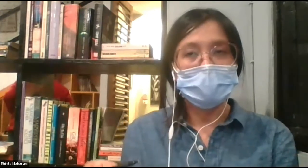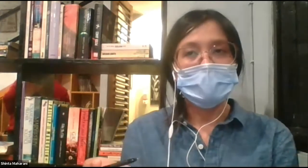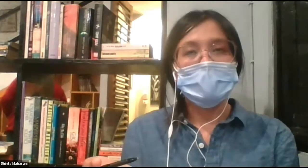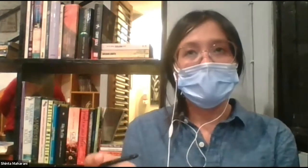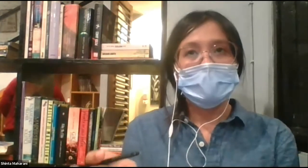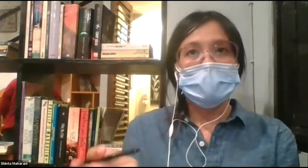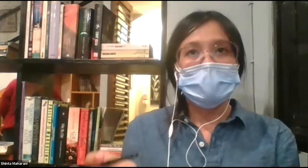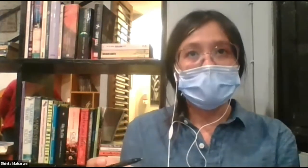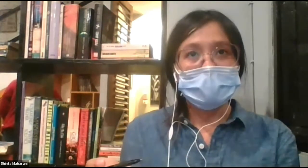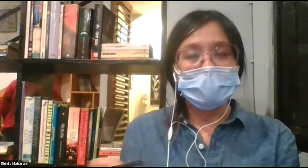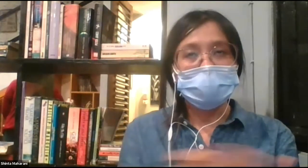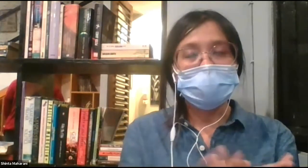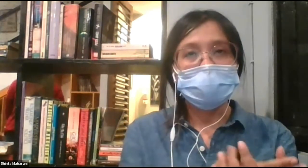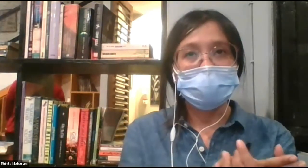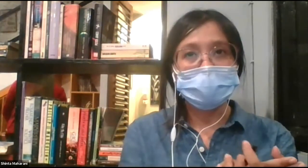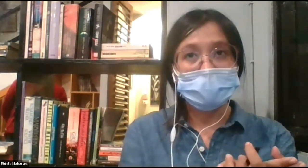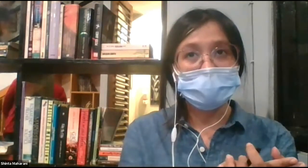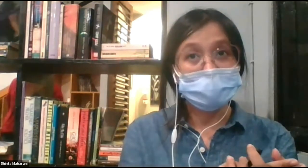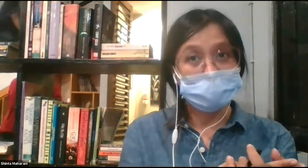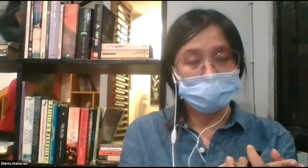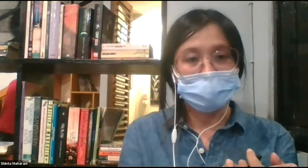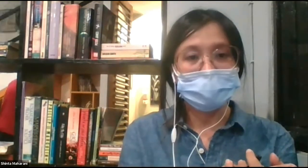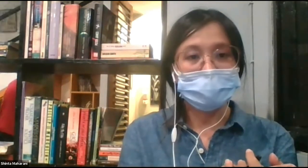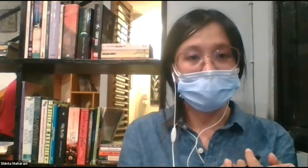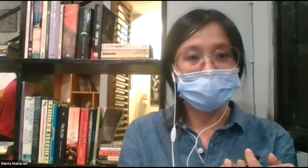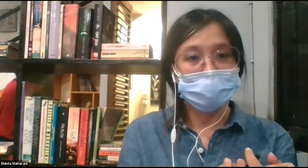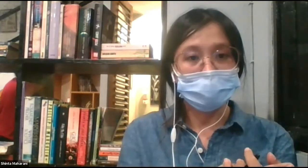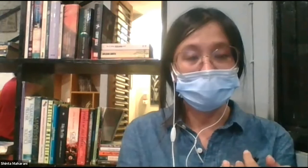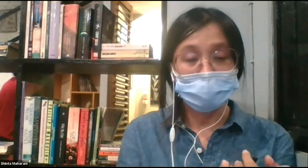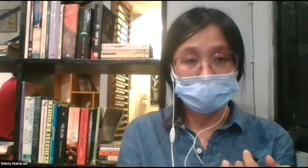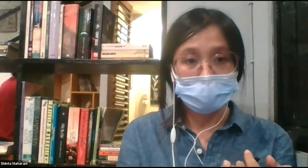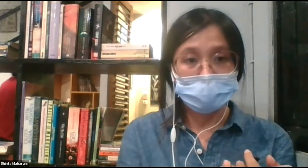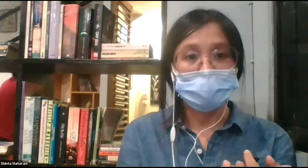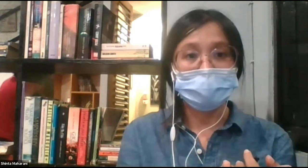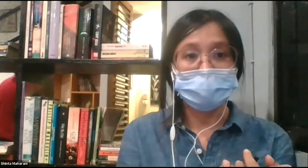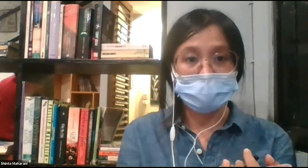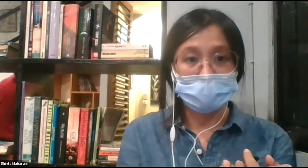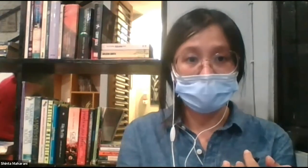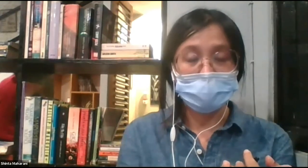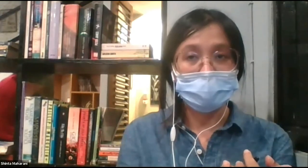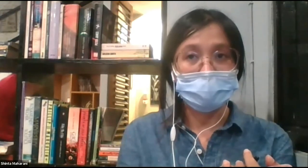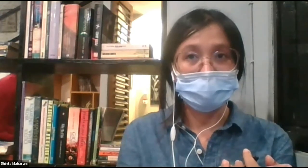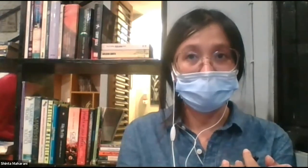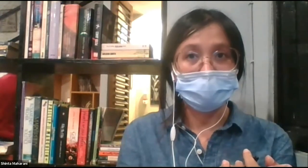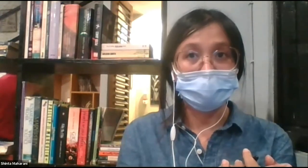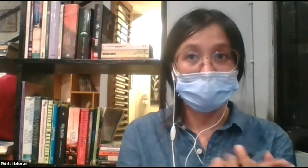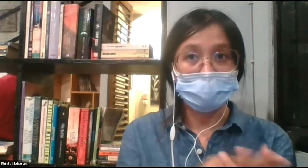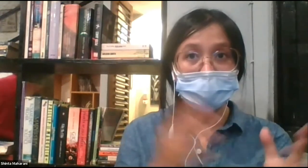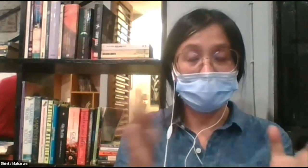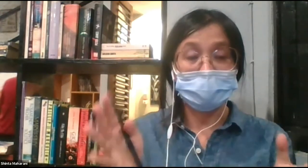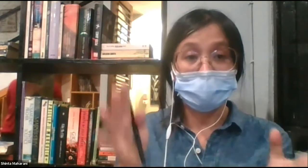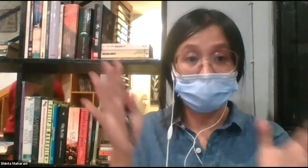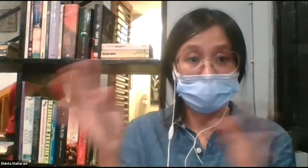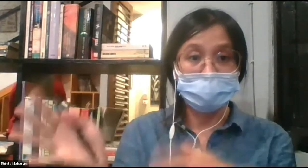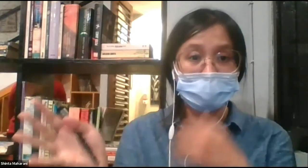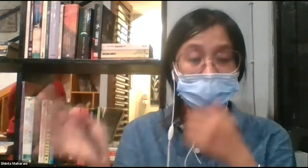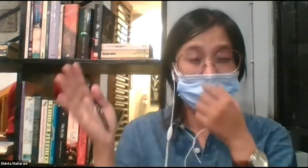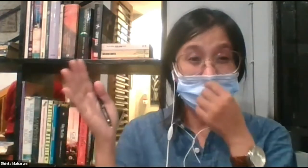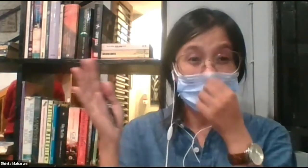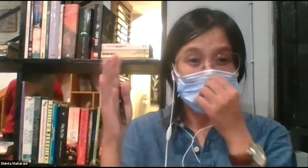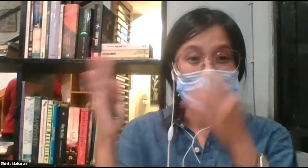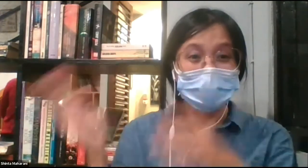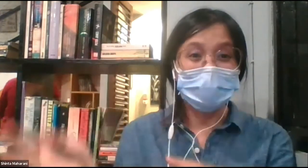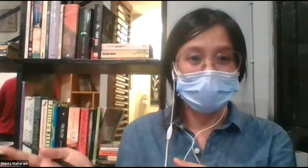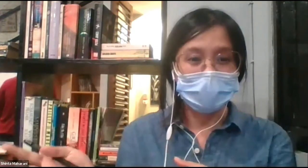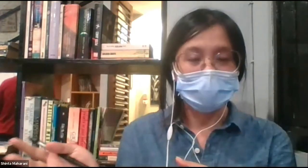ruang yang kemudian kita bisa manfaatkan untuk menulis feature ya dalam tulisan yang lebih panjang dan